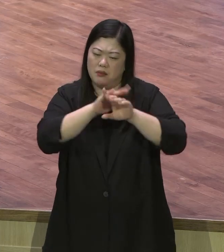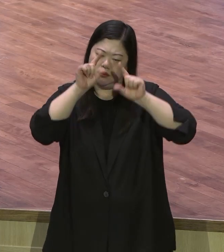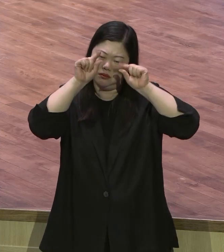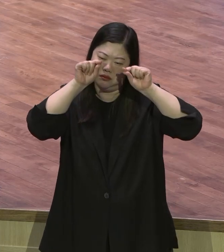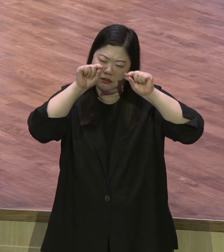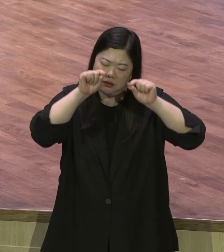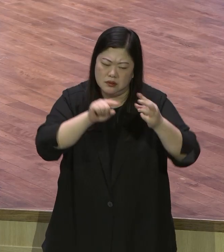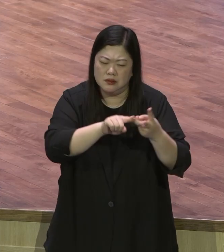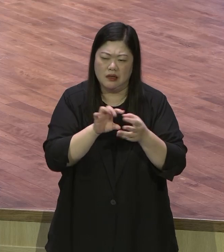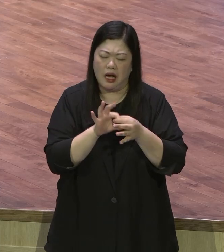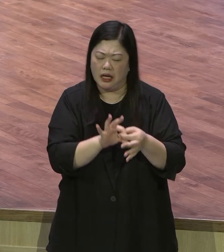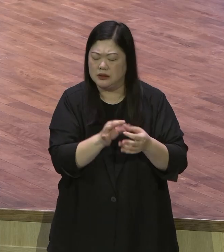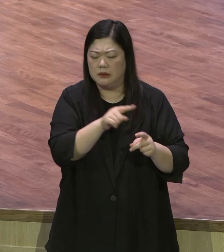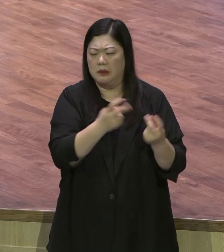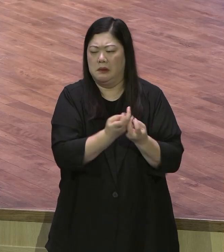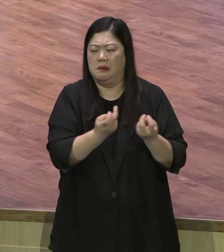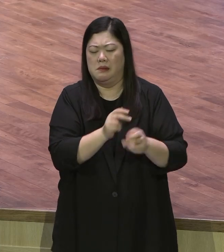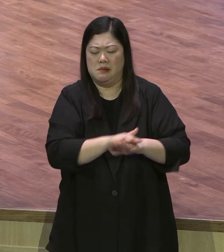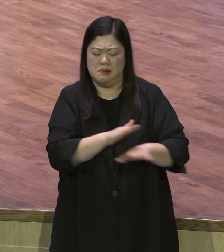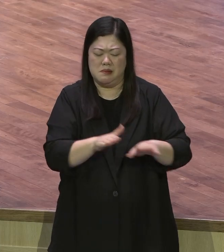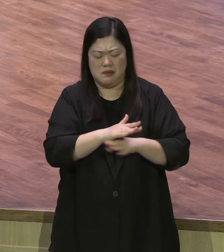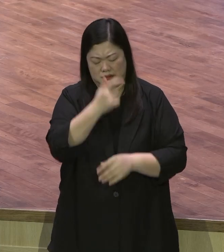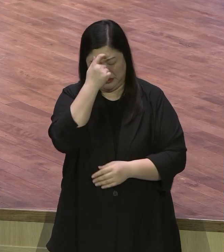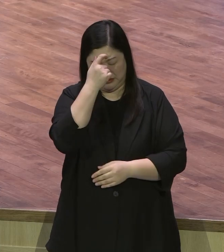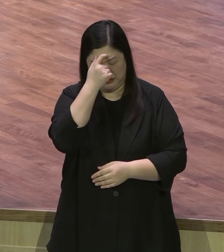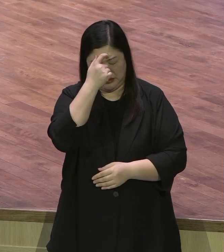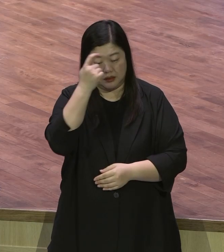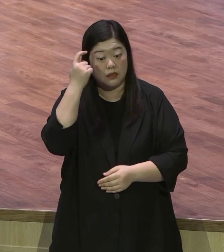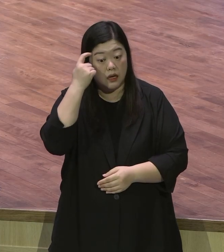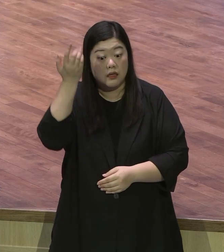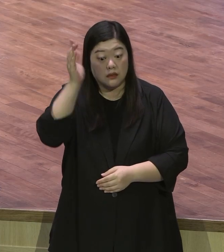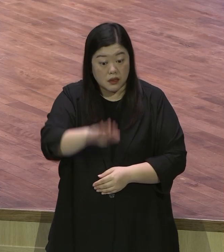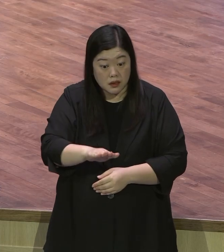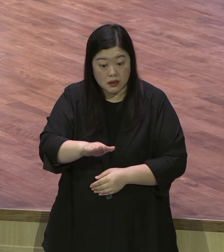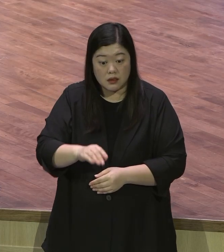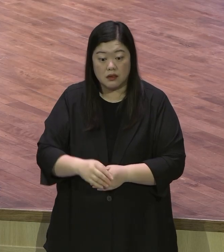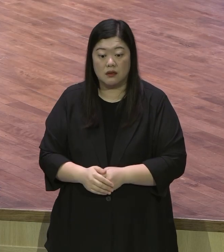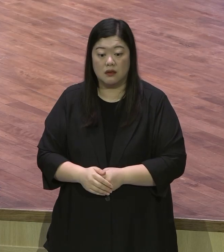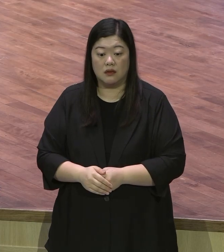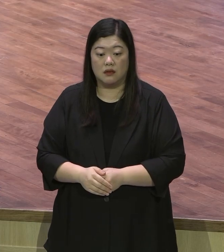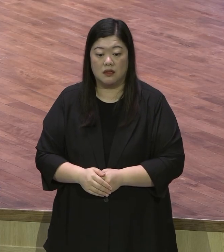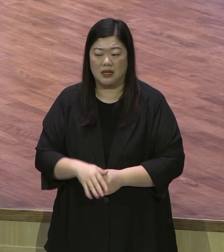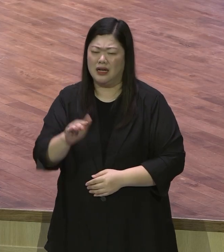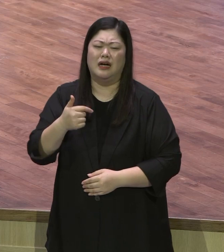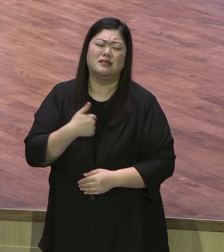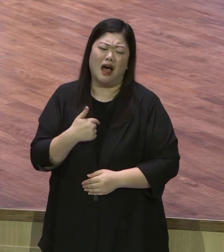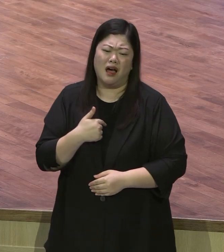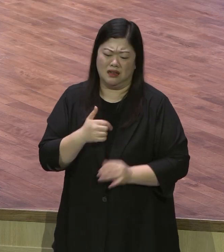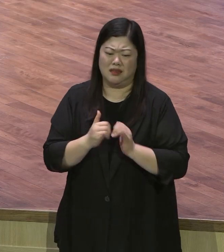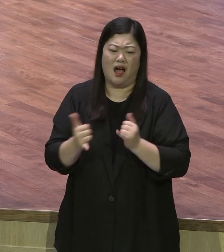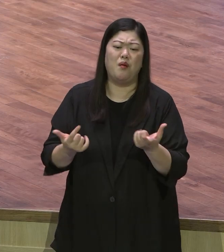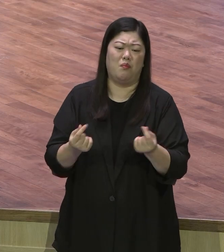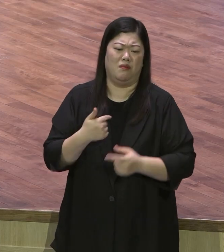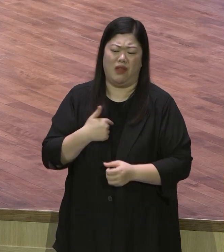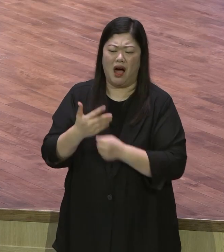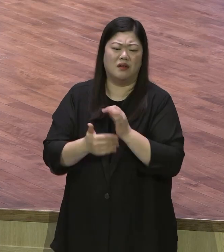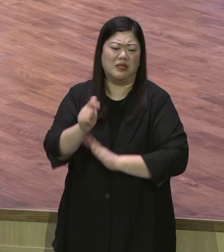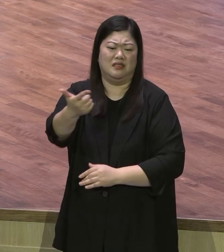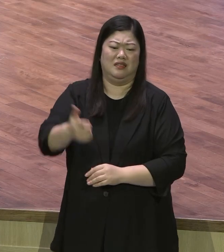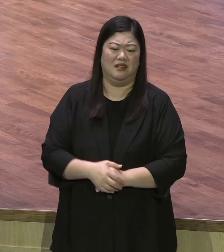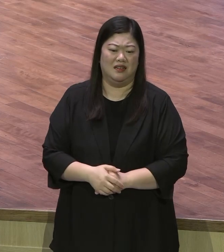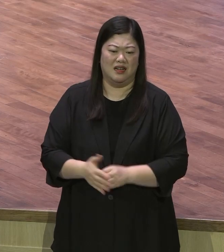무슨 뭐 약점이 없습니까? 뭐 잘못한 거 없습니까? 할 수 있어요. 뭐 내가 무슨 예수님입니까?